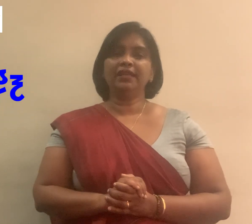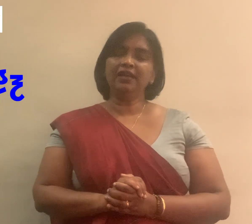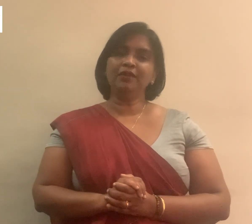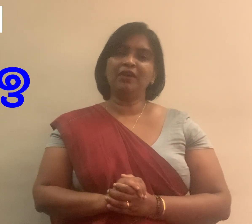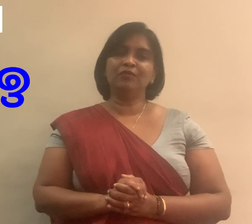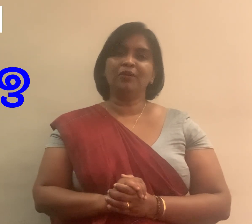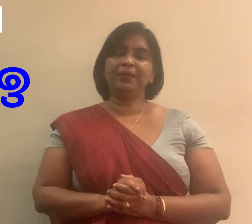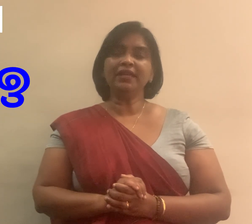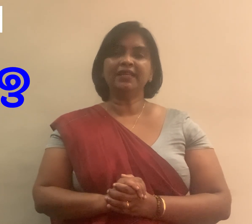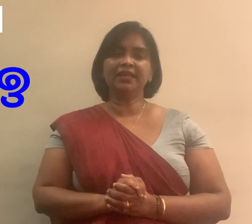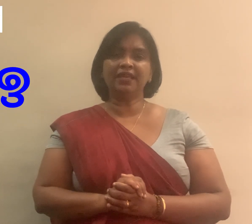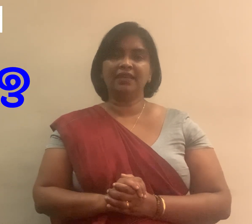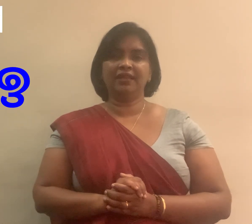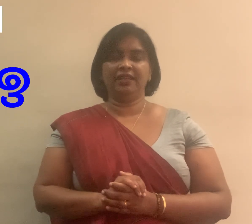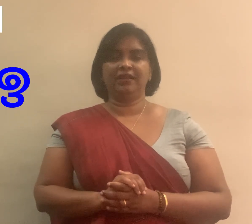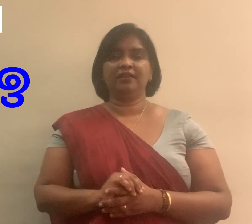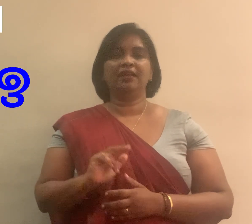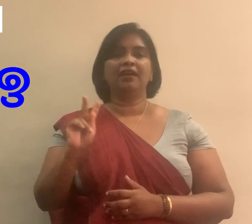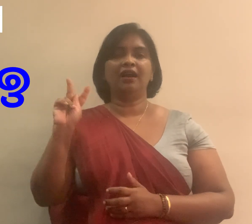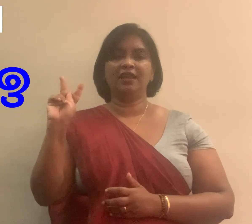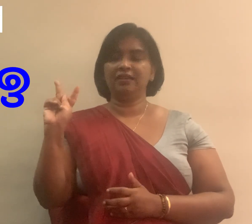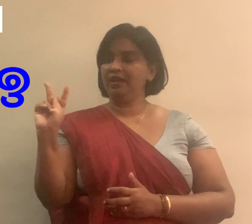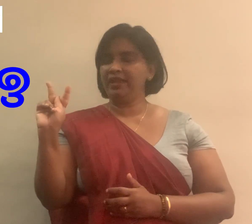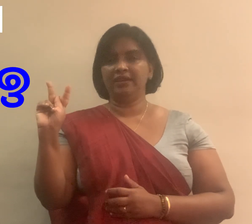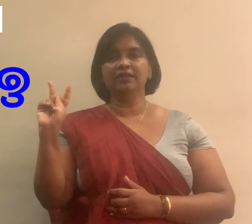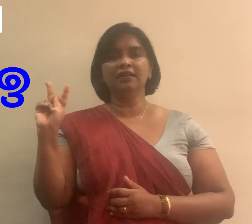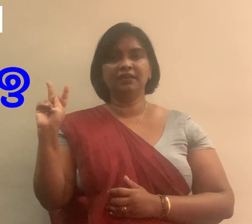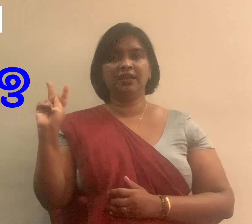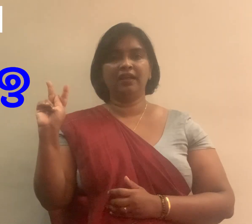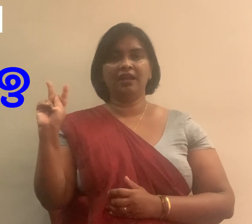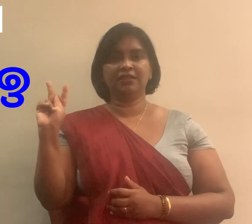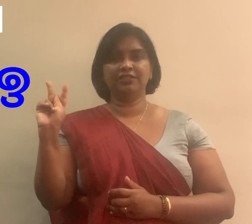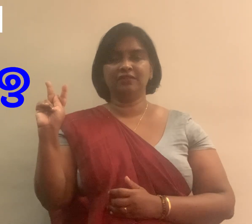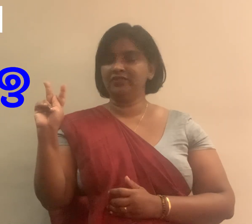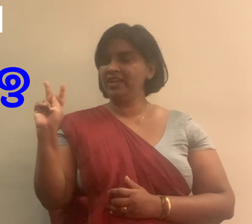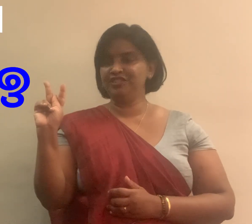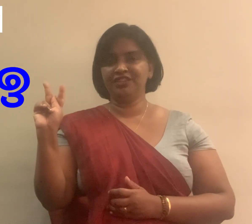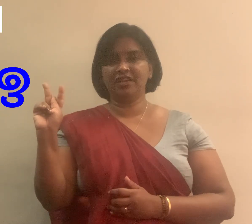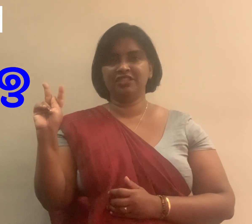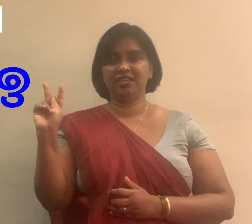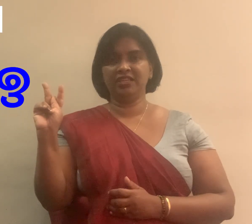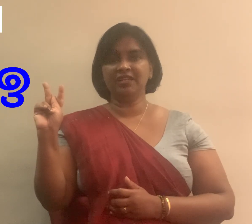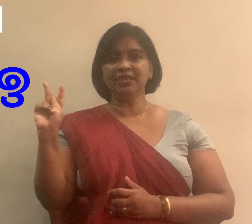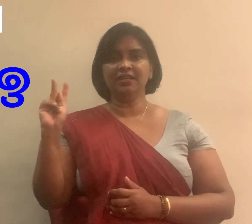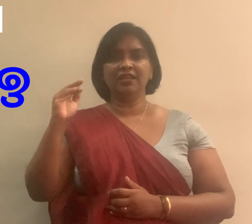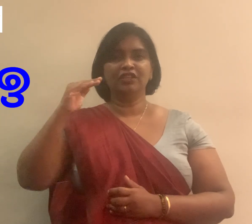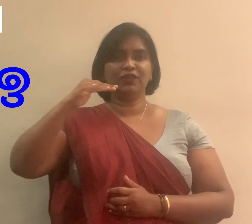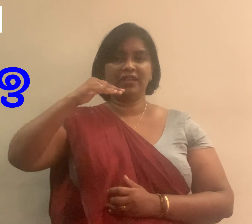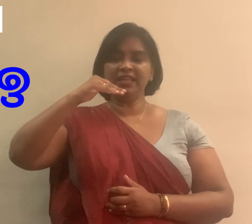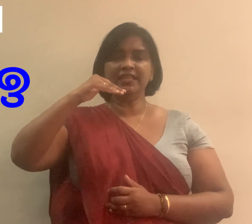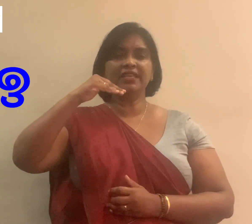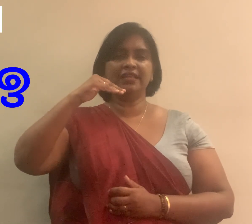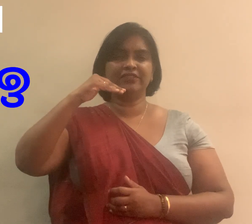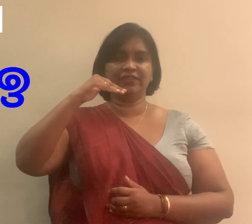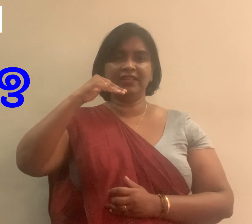ඊළඟට බලමු අපි කී කියන එක. අල් කයන උක් ව්‍යංජන අක්ෂරයට ස්වරය ඊ ස්වරය එකතු